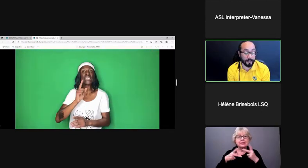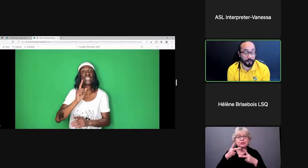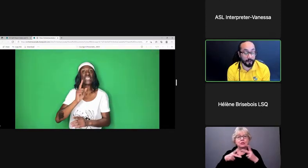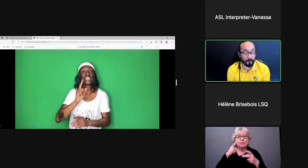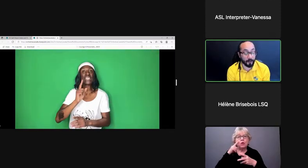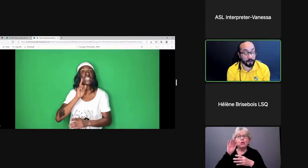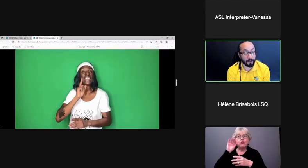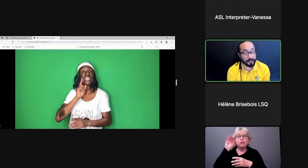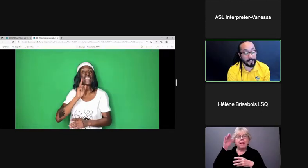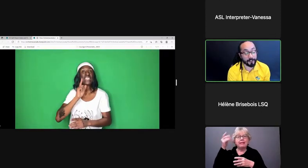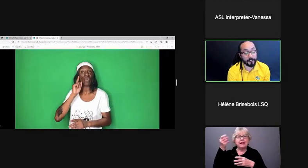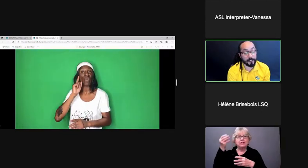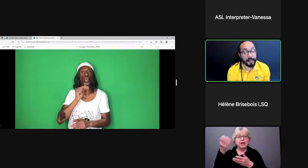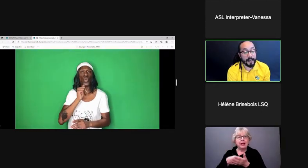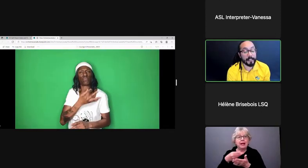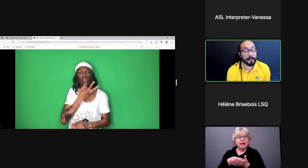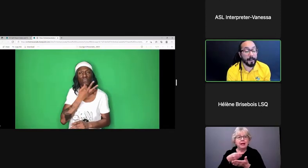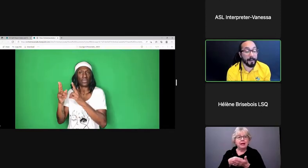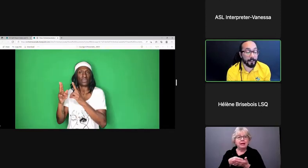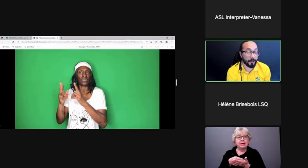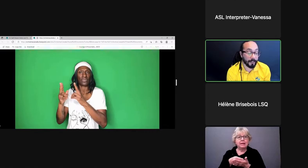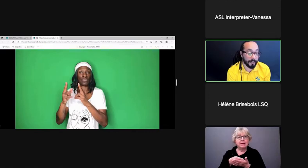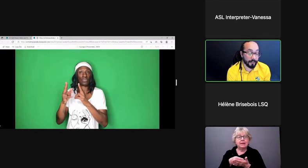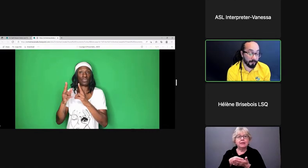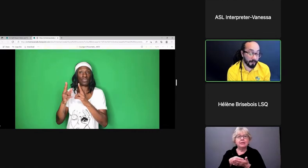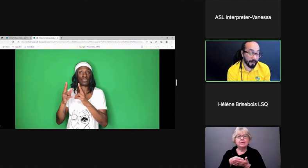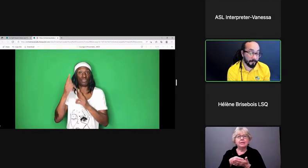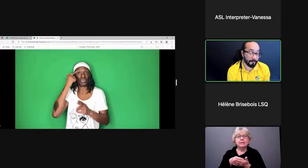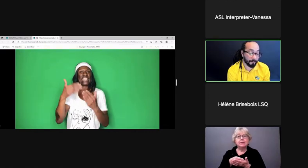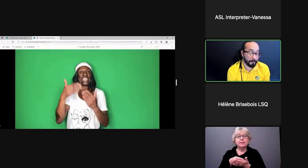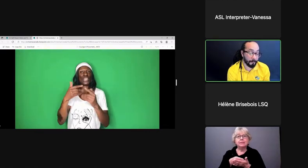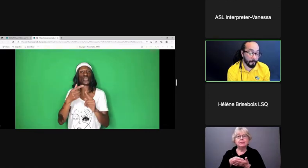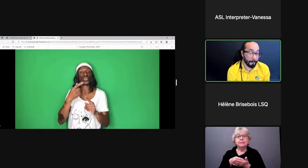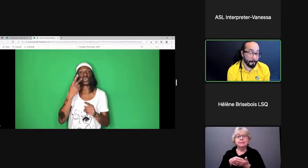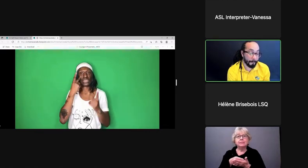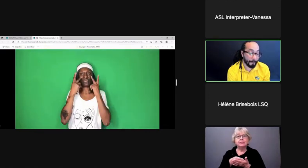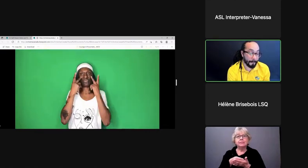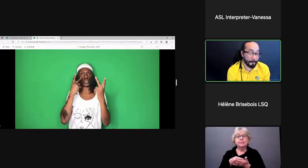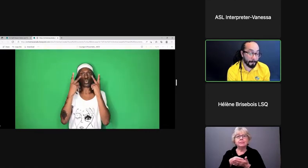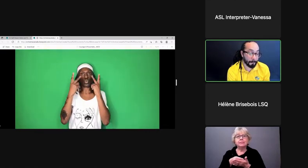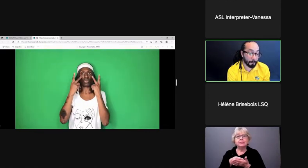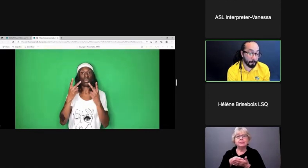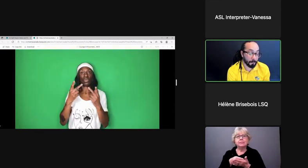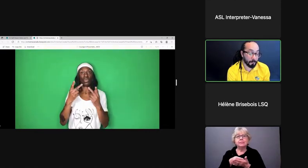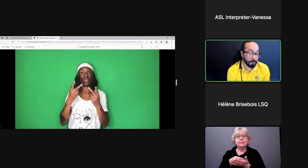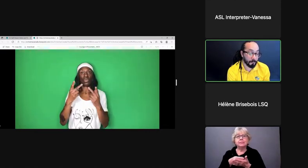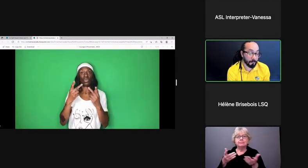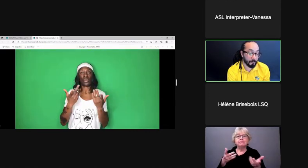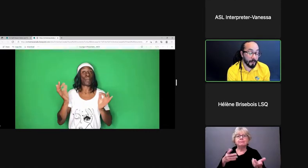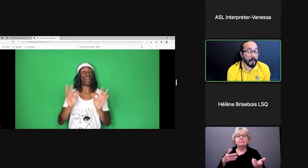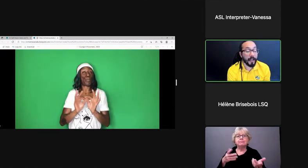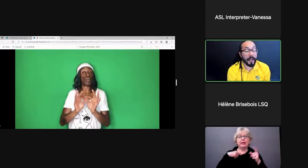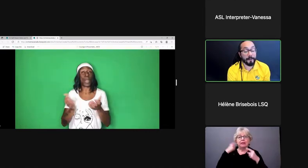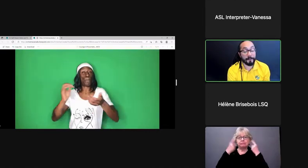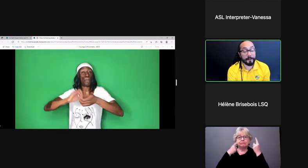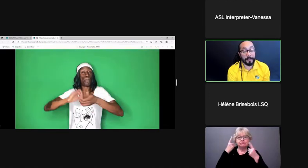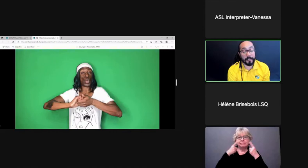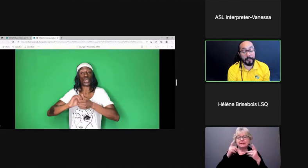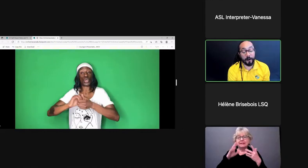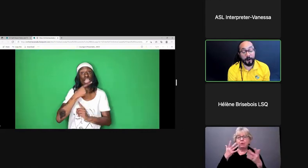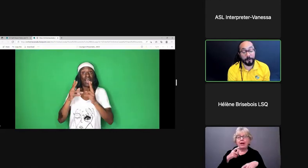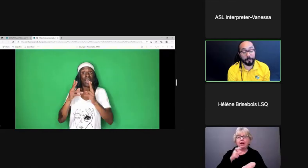financement, il y a une considération au niveau des délais